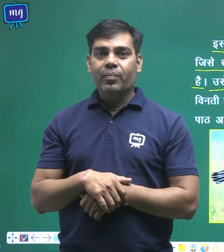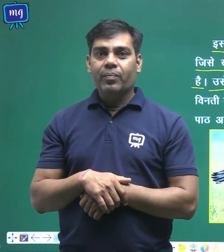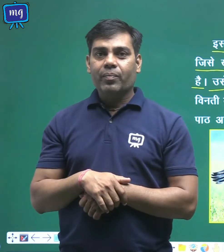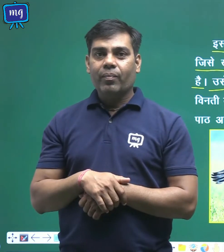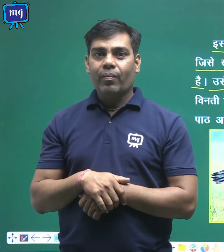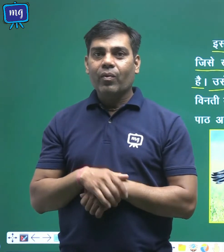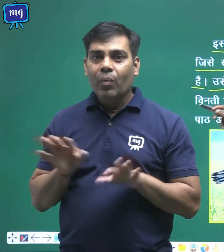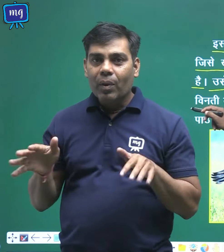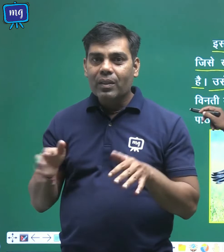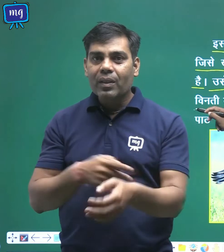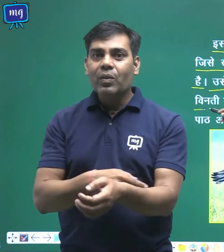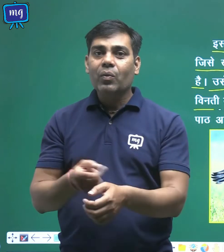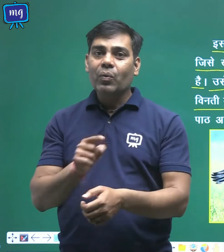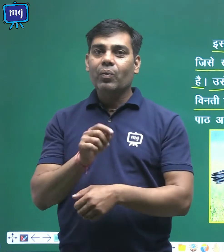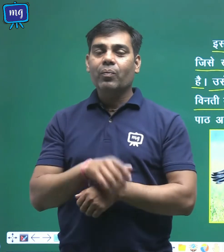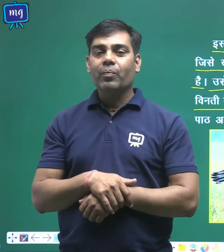कुरज जो